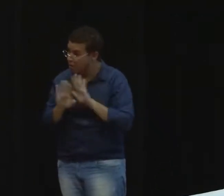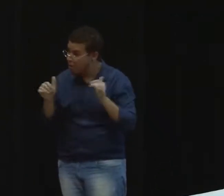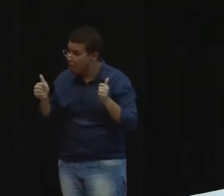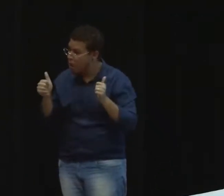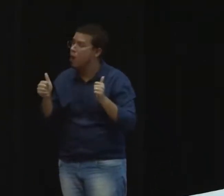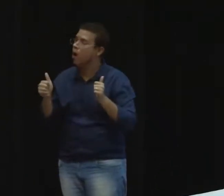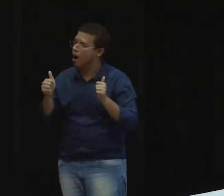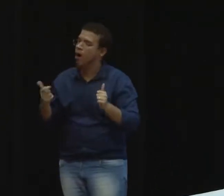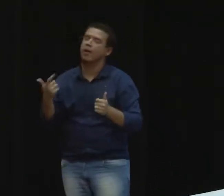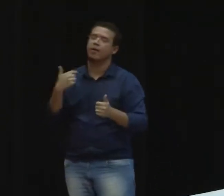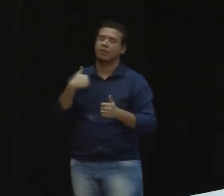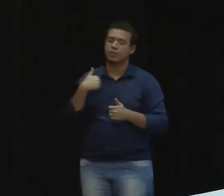Ao término,